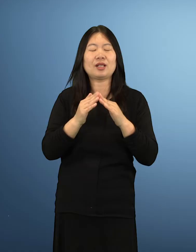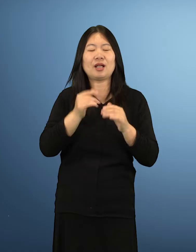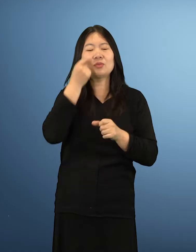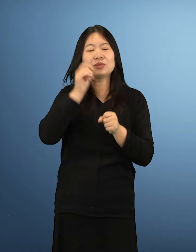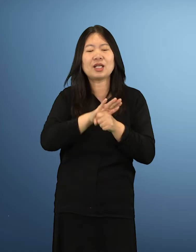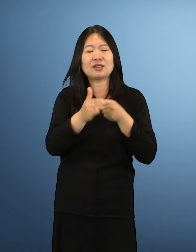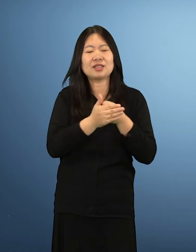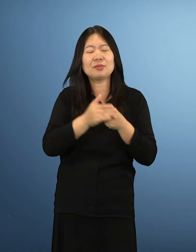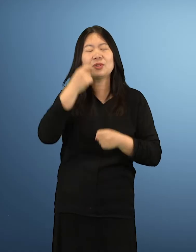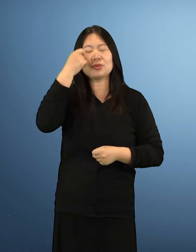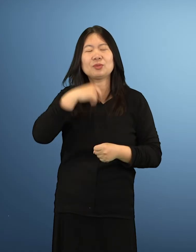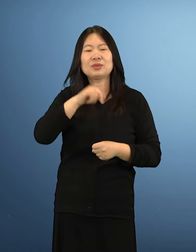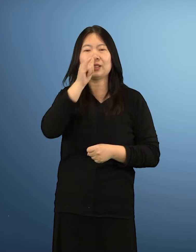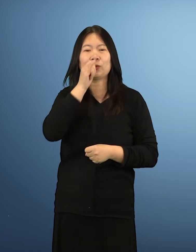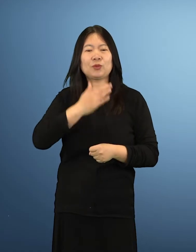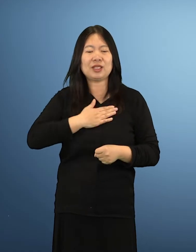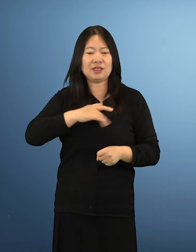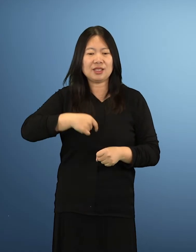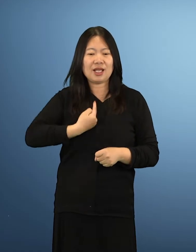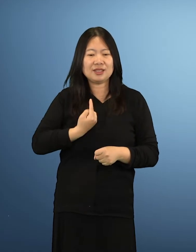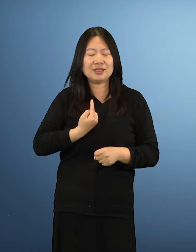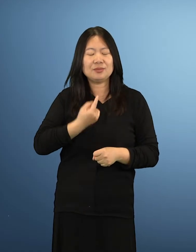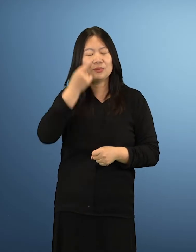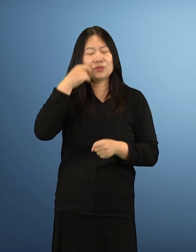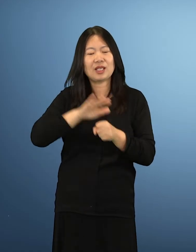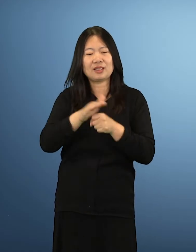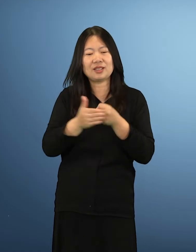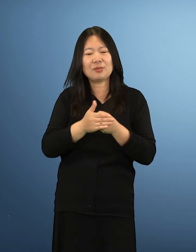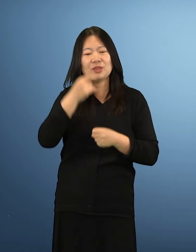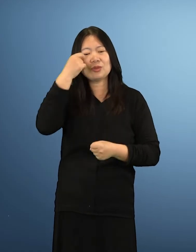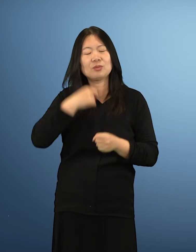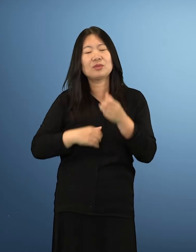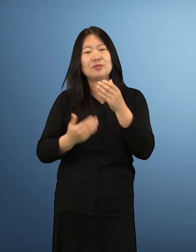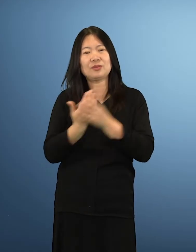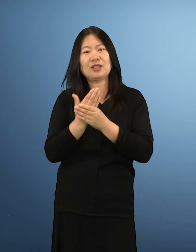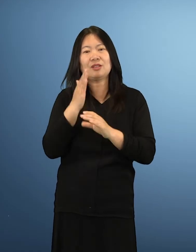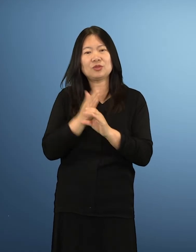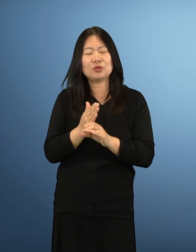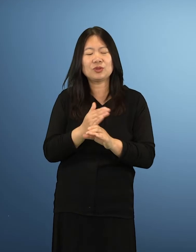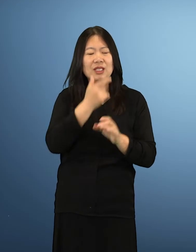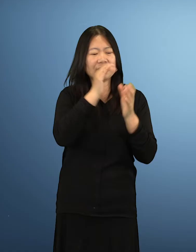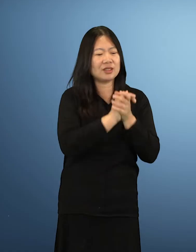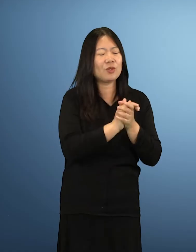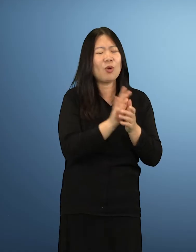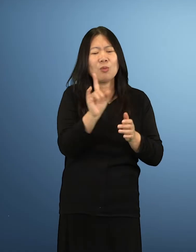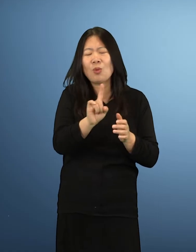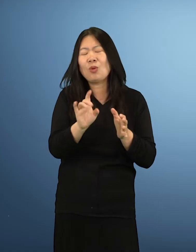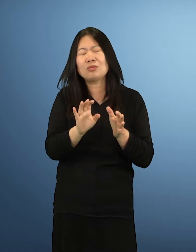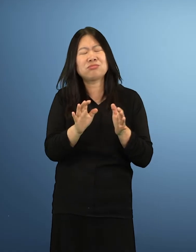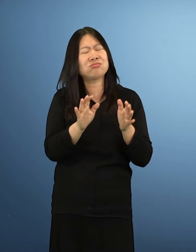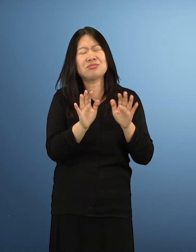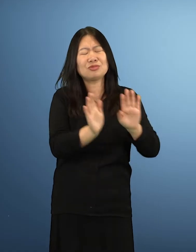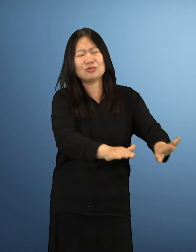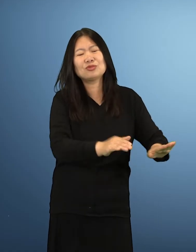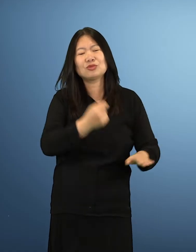눈물이 나고, 내 자신이 딱해서 눈물이 나고, 뭐 기도고 뭐고 눈물밖에 안 나와요.